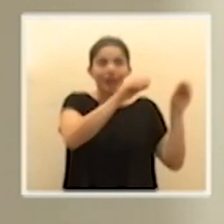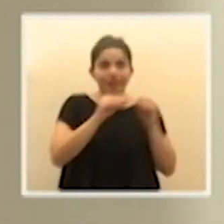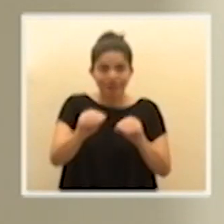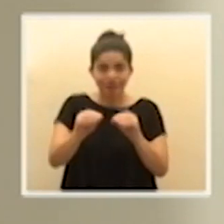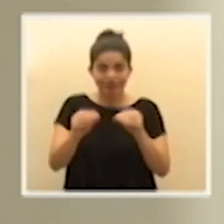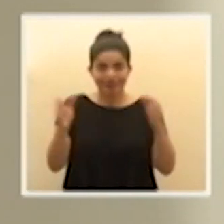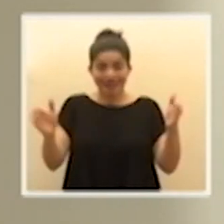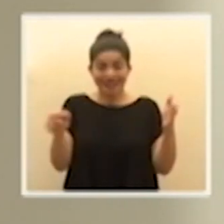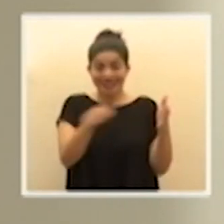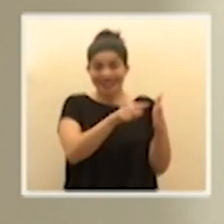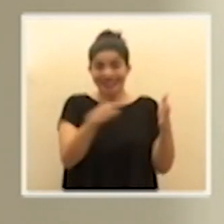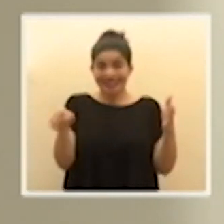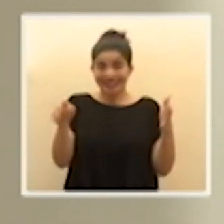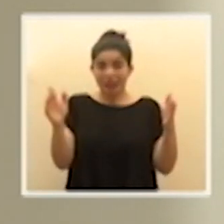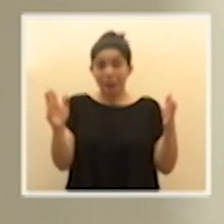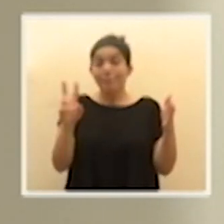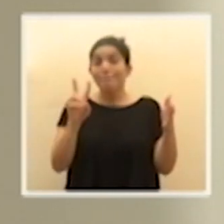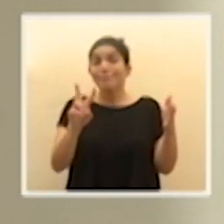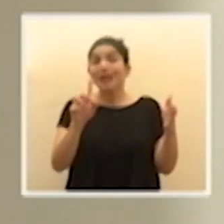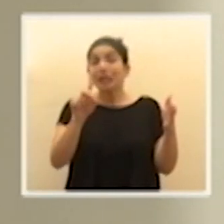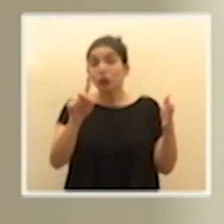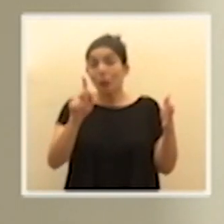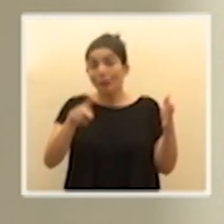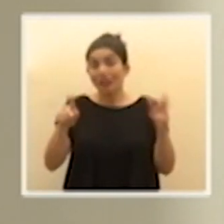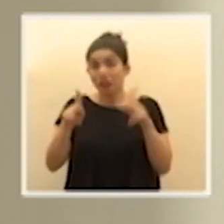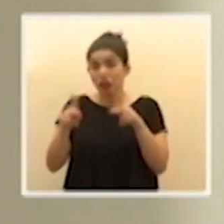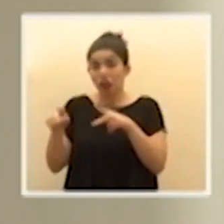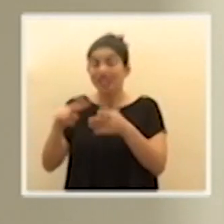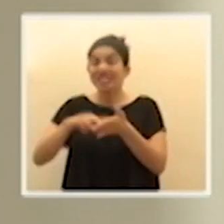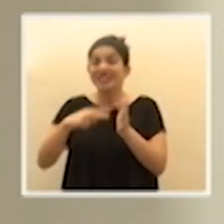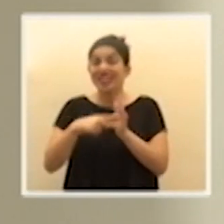hospitalaria, 21 de ellos, o sea, el